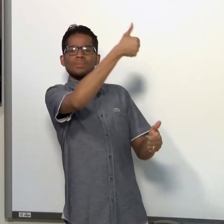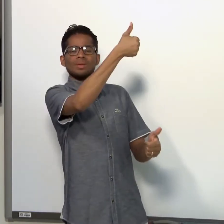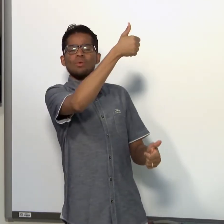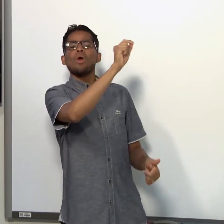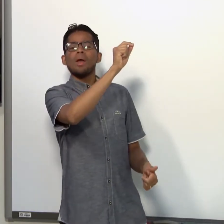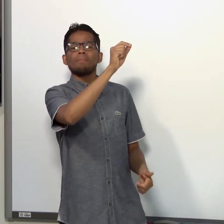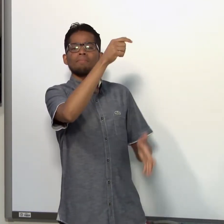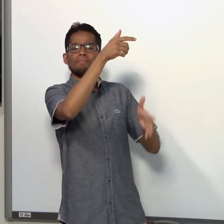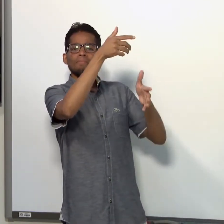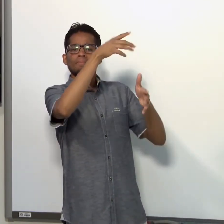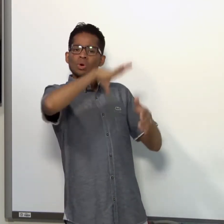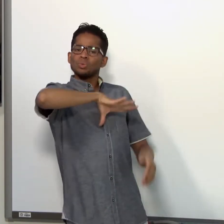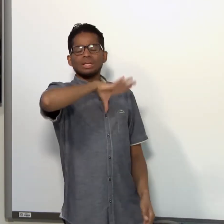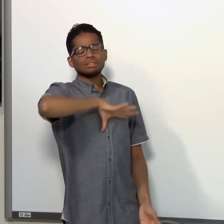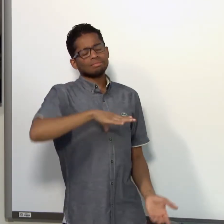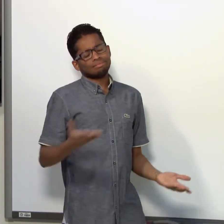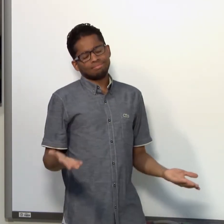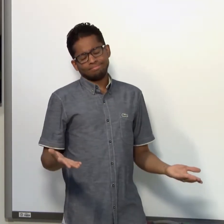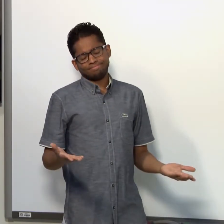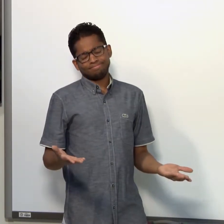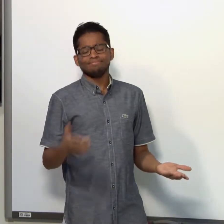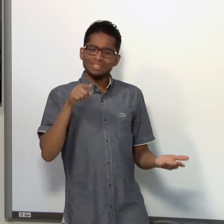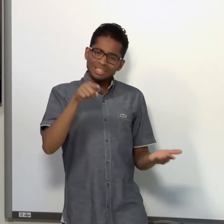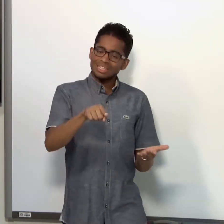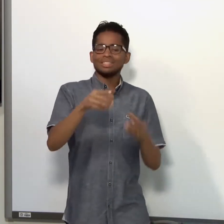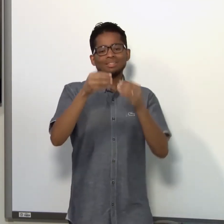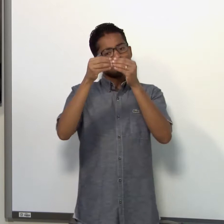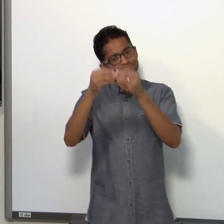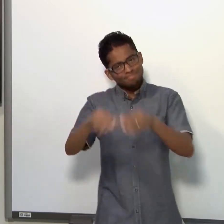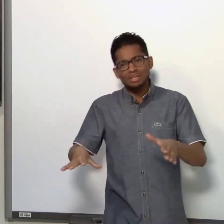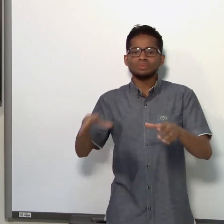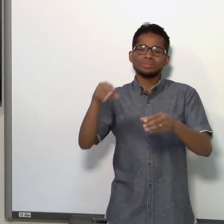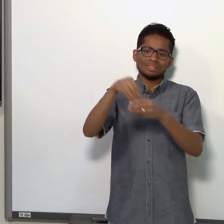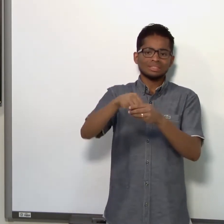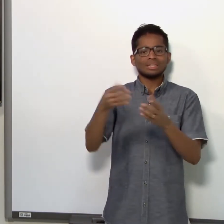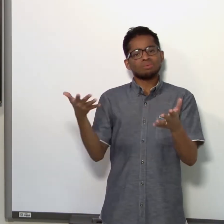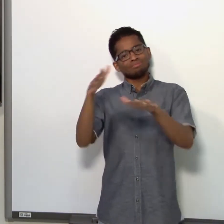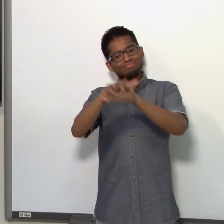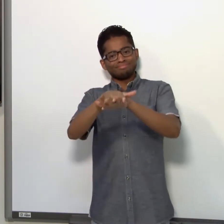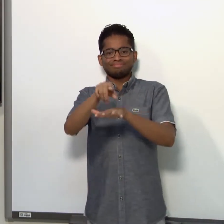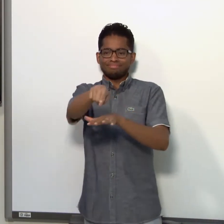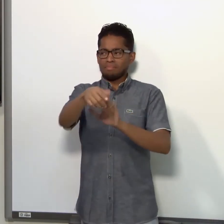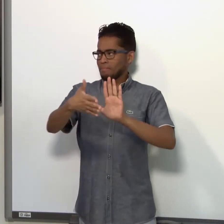E isso prejudica o processo de inclusão, a proposta inclusiva.